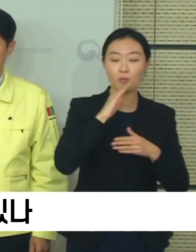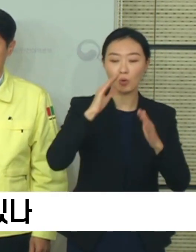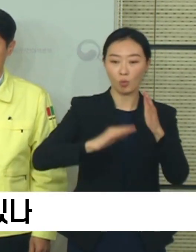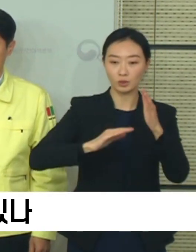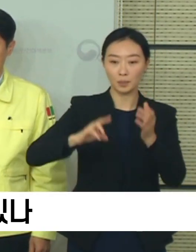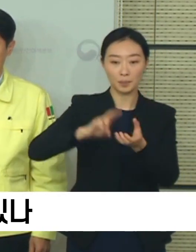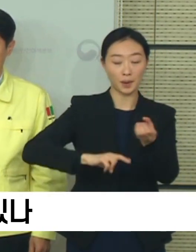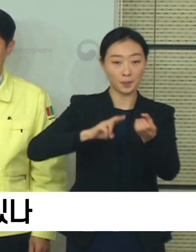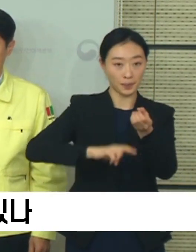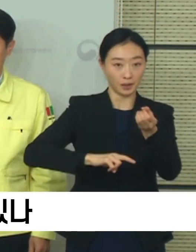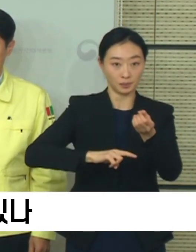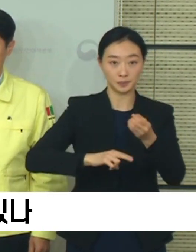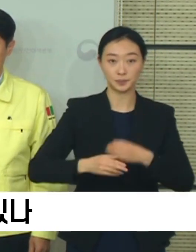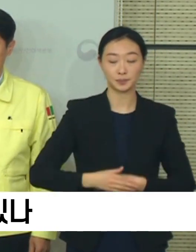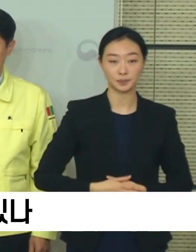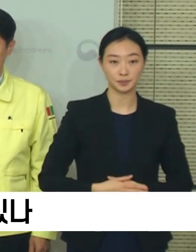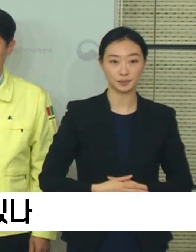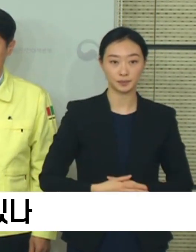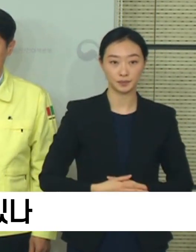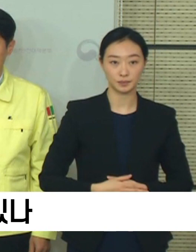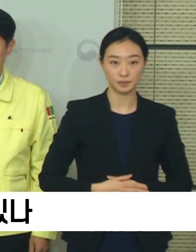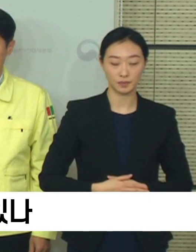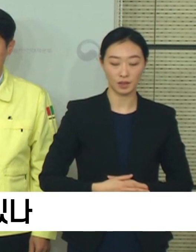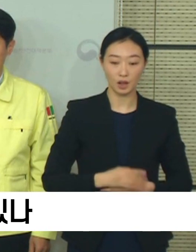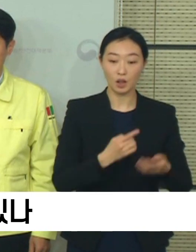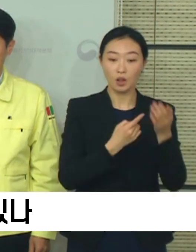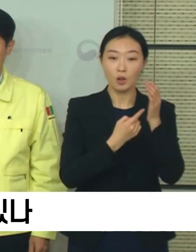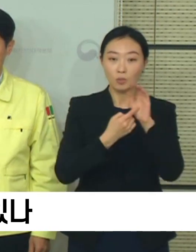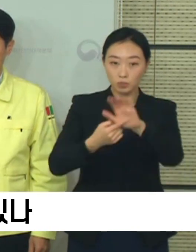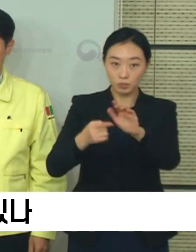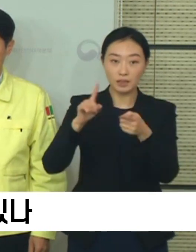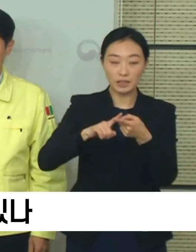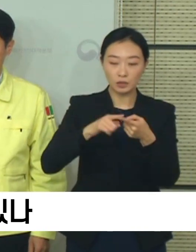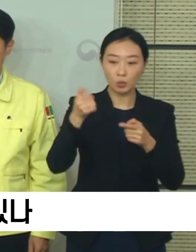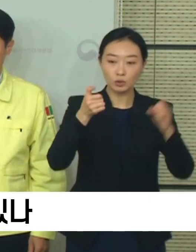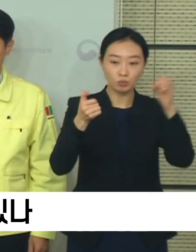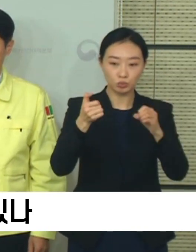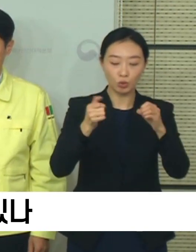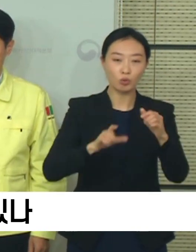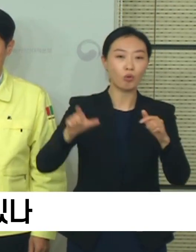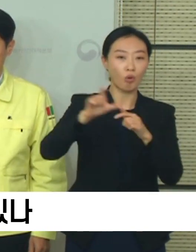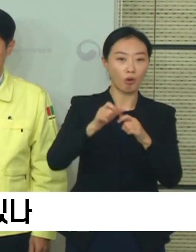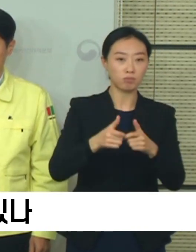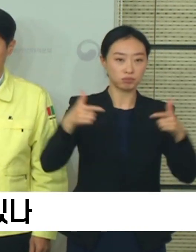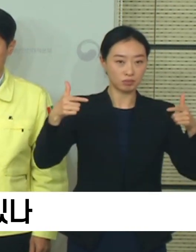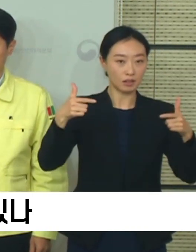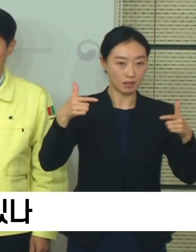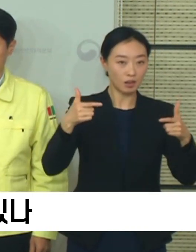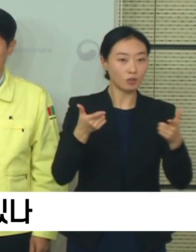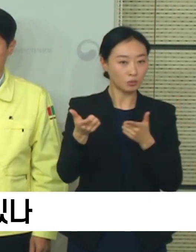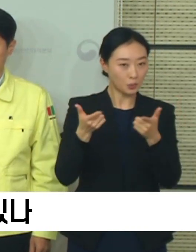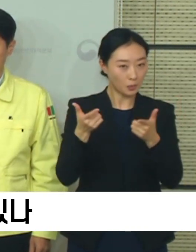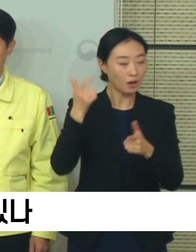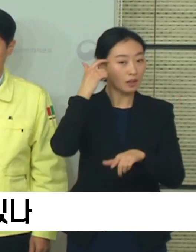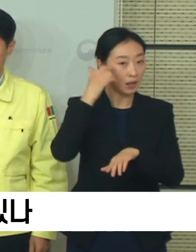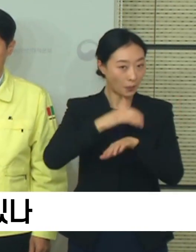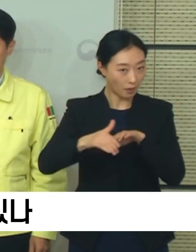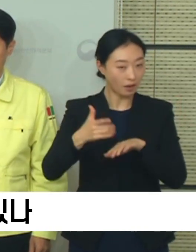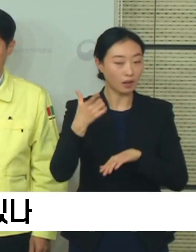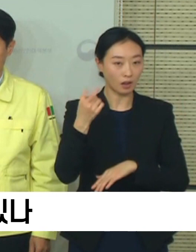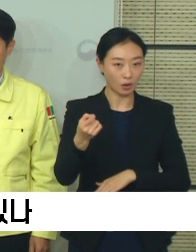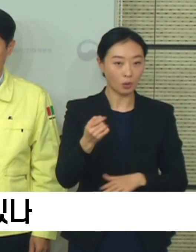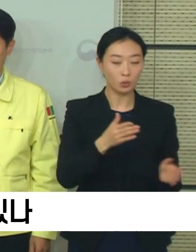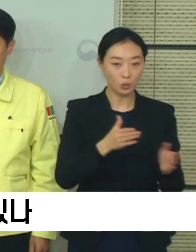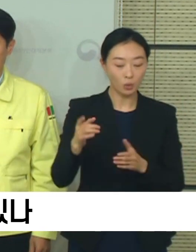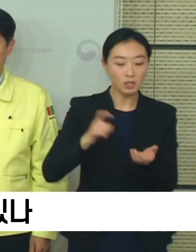출고 의무화 비율에 대한 조정 뭐 상향이 되겠죠. 그런 걸 고려해 볼 수 있고 긴급 수급 조정